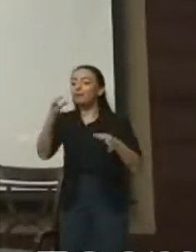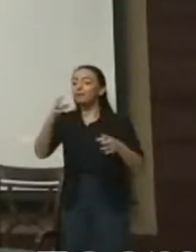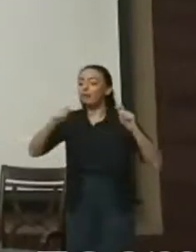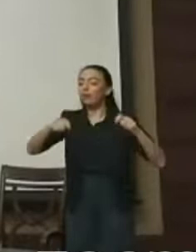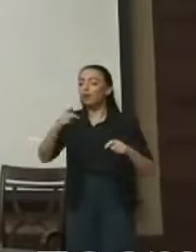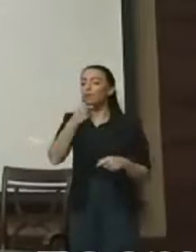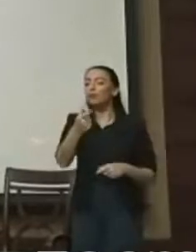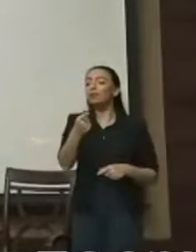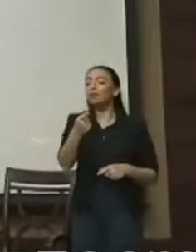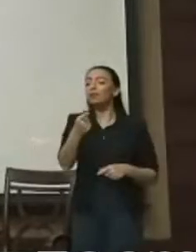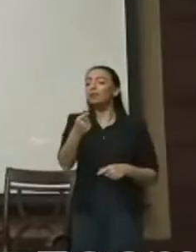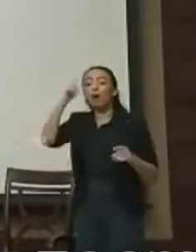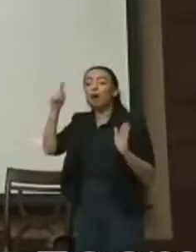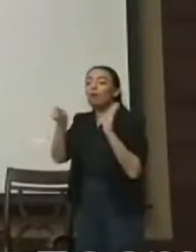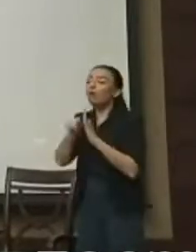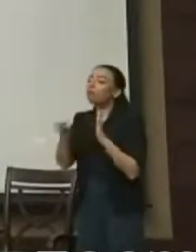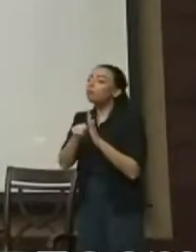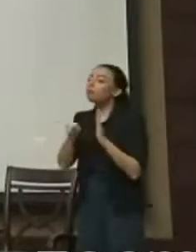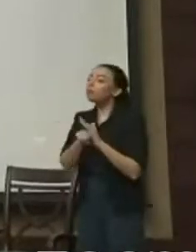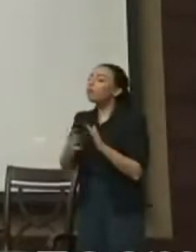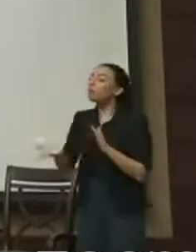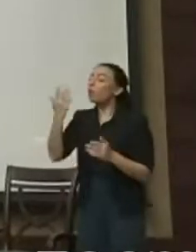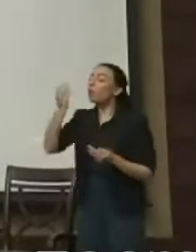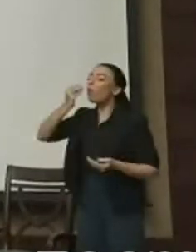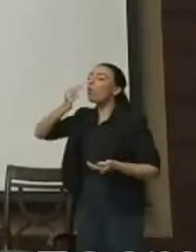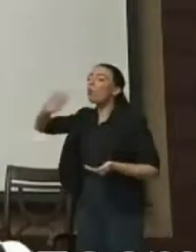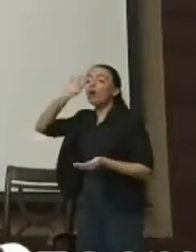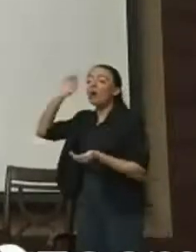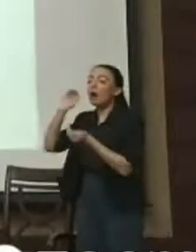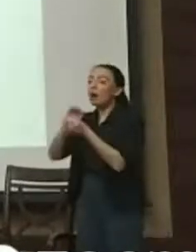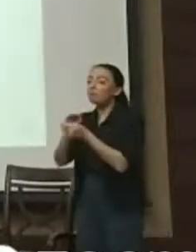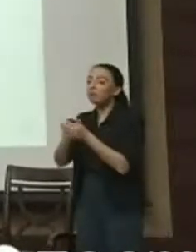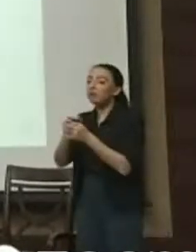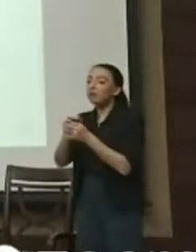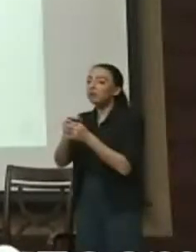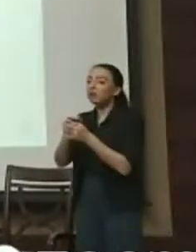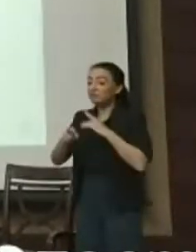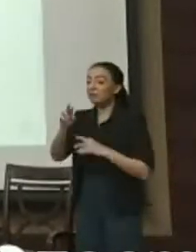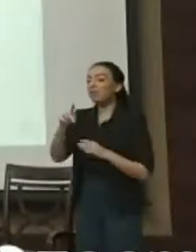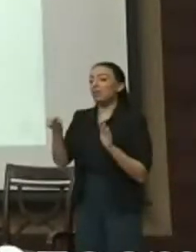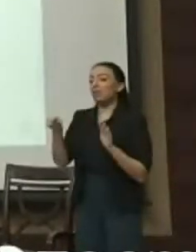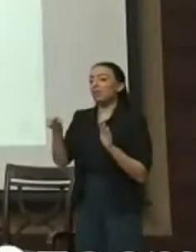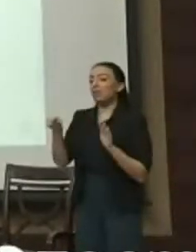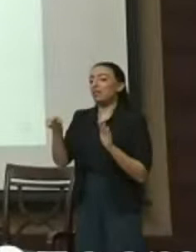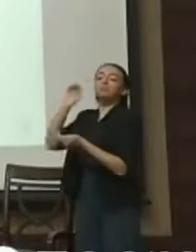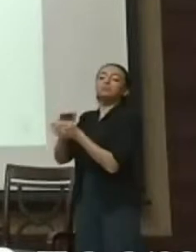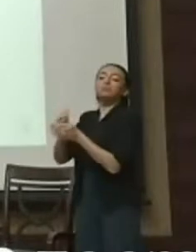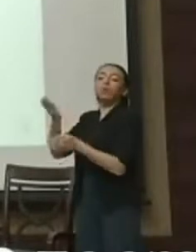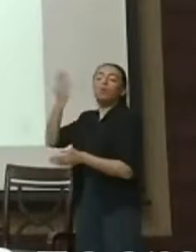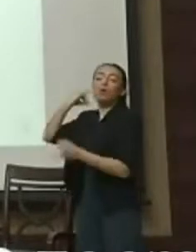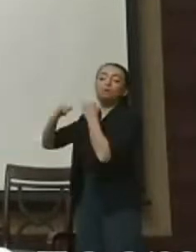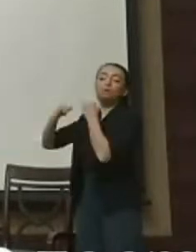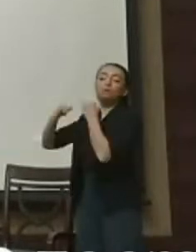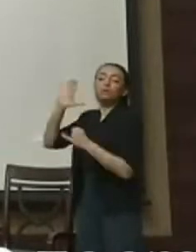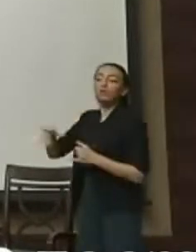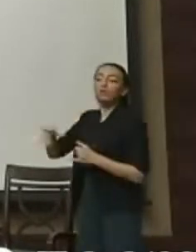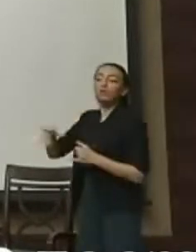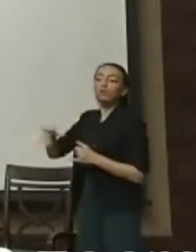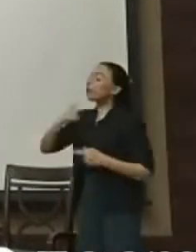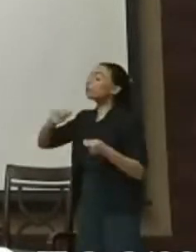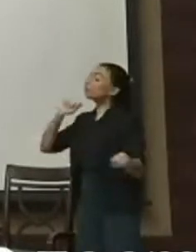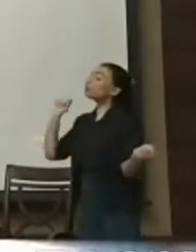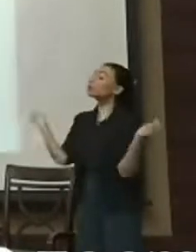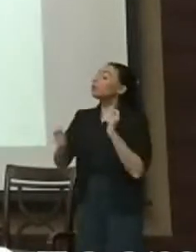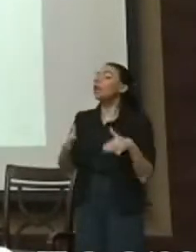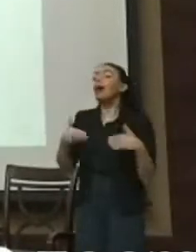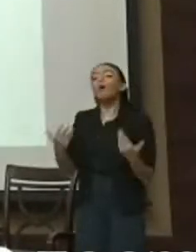ने स्टिग्मा इतना है कि लोग आइडेंटिफाई नहीं करते. So at a कैसे इस को बदला जाए? How do we change